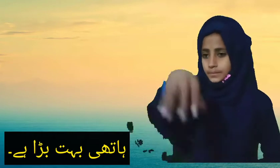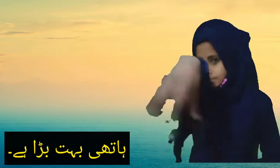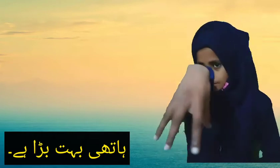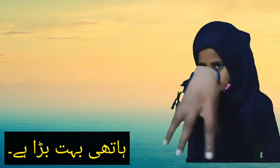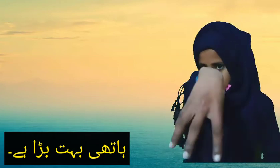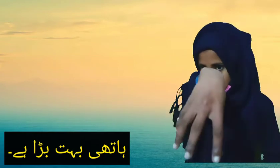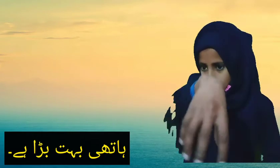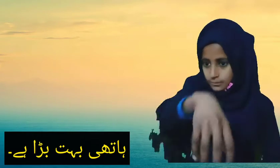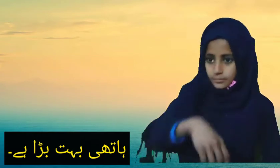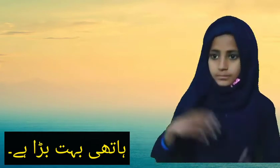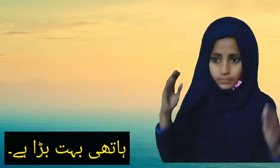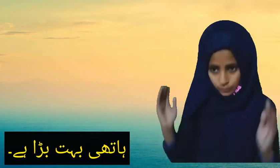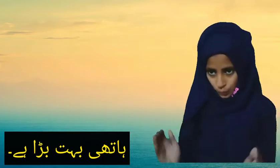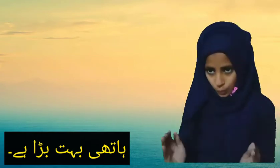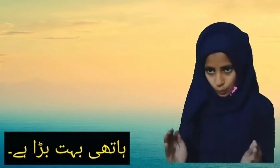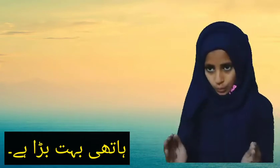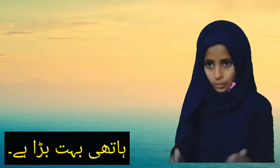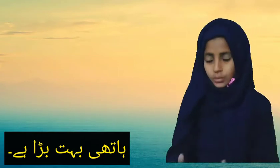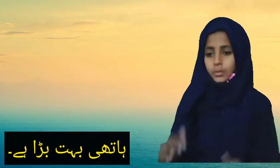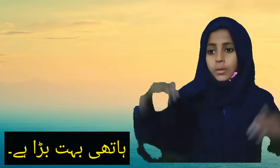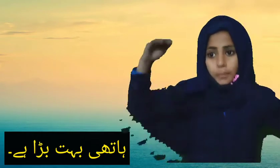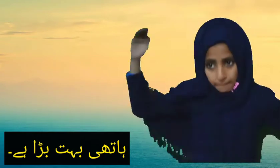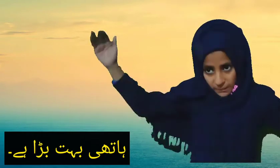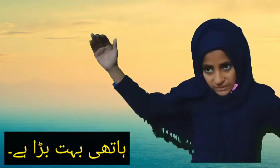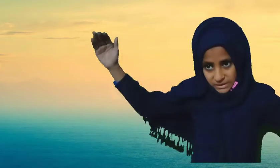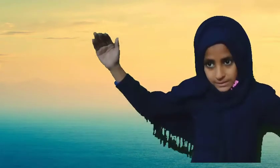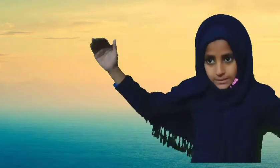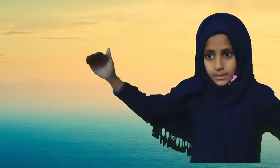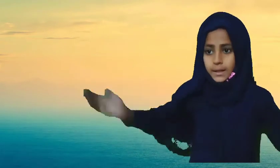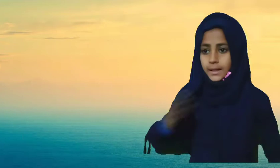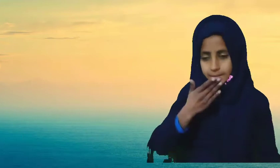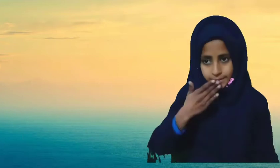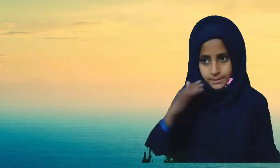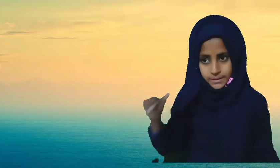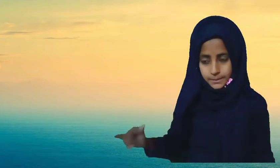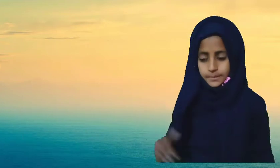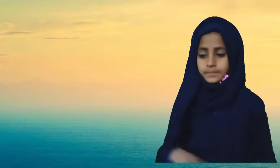हाथी बहुत भाड़ा है।